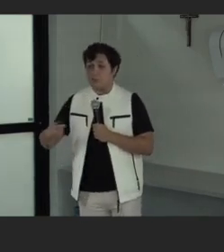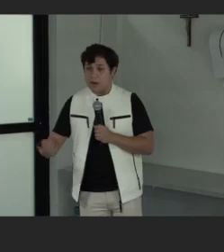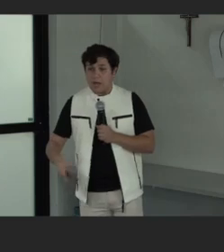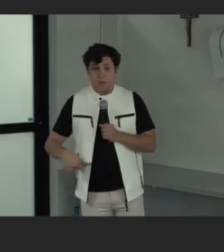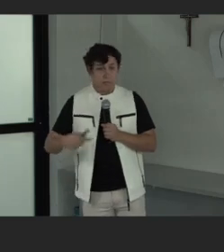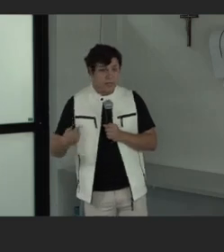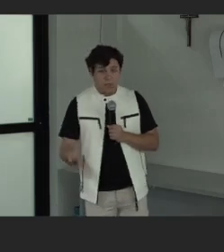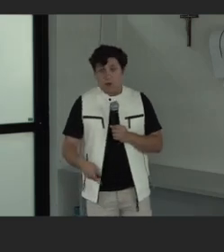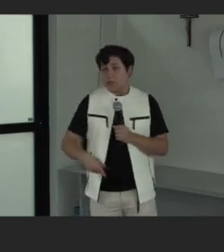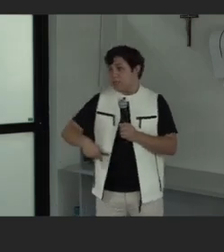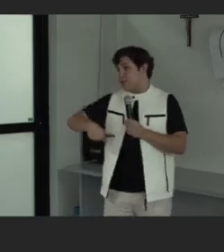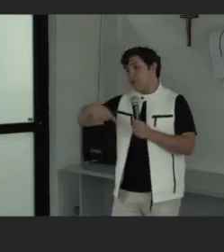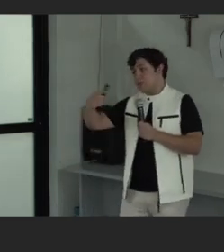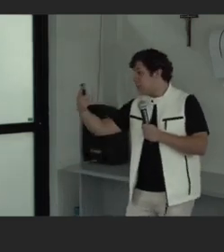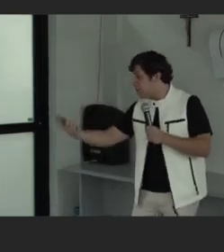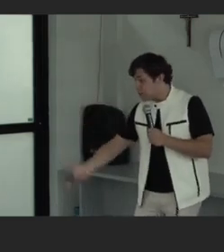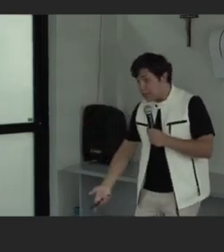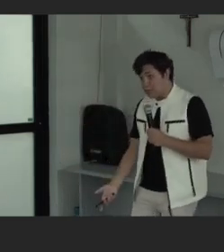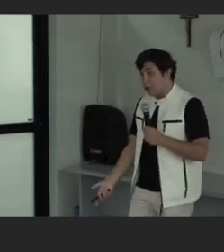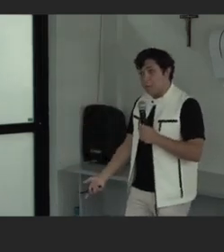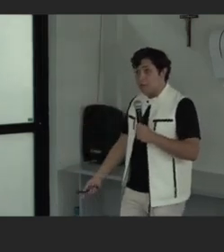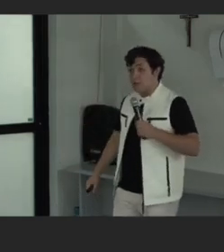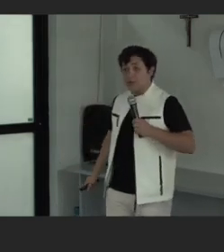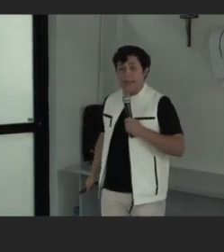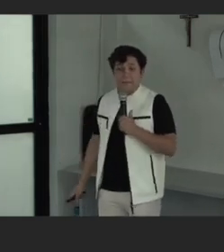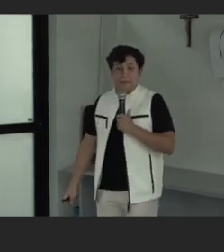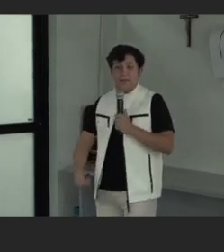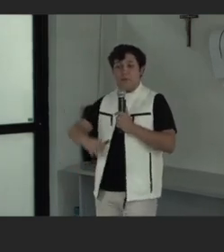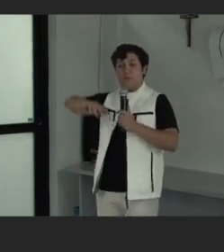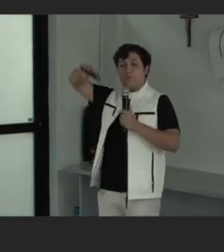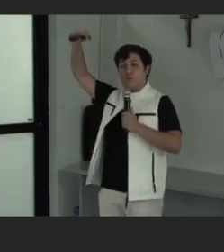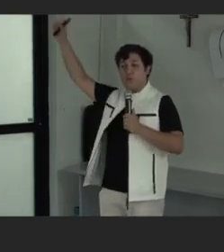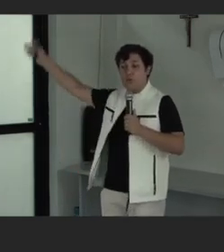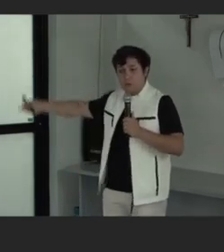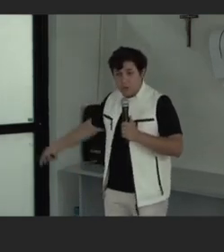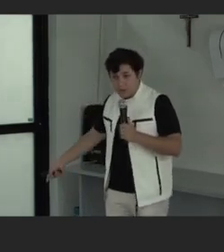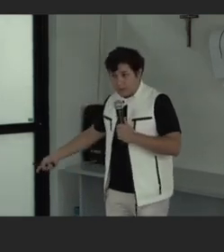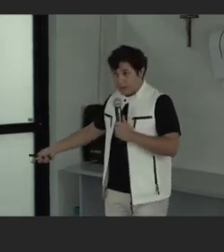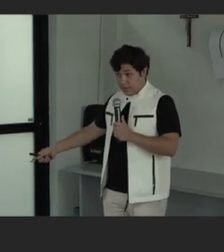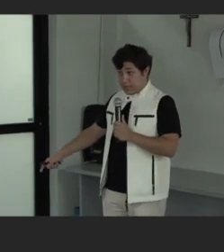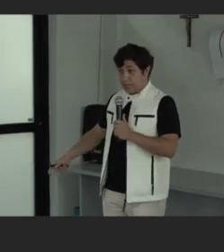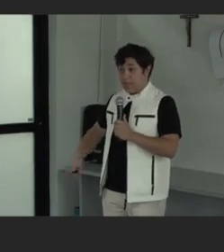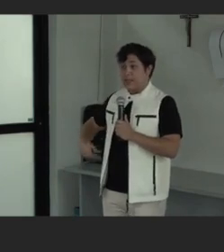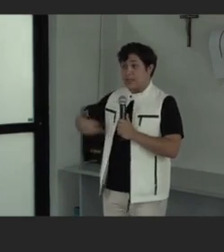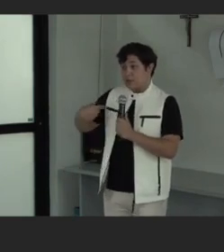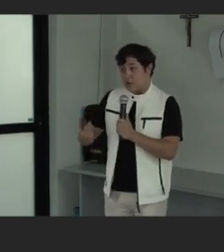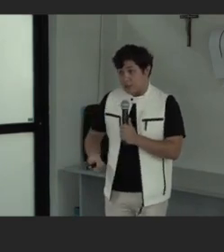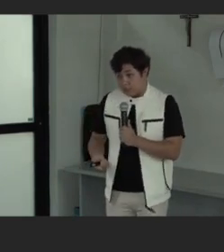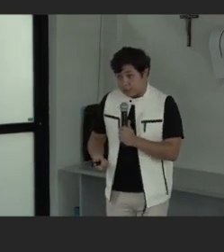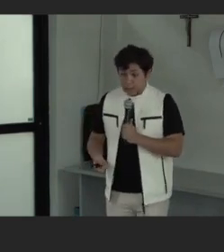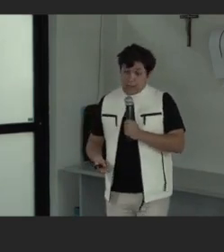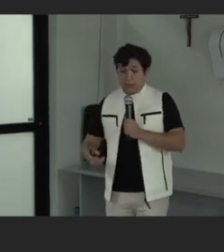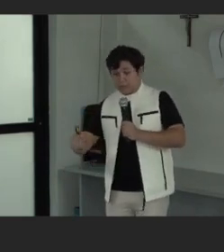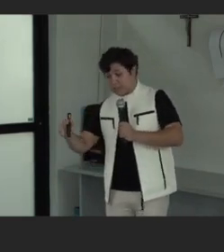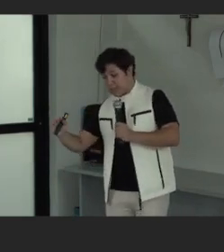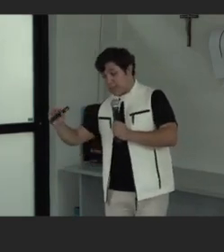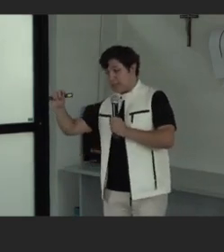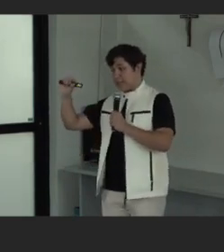vocabulario, expresiones, y si nos metemos al idioma es totalmente un mundo. Y no es decir, lengua de señas